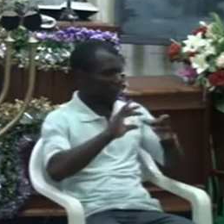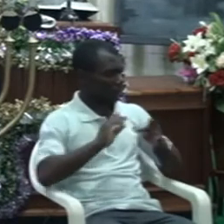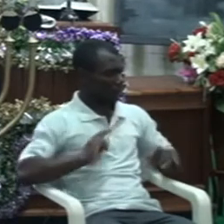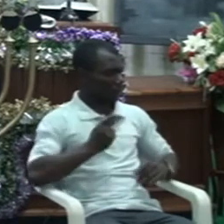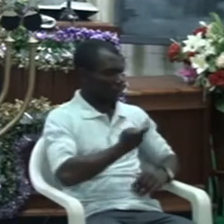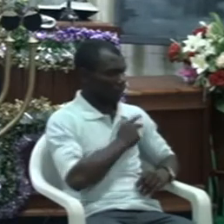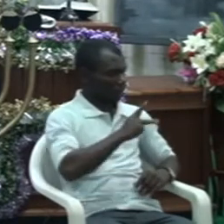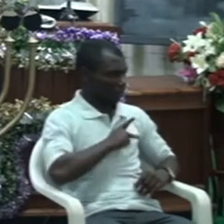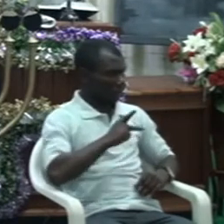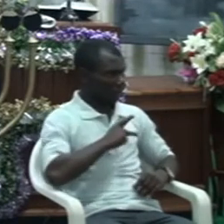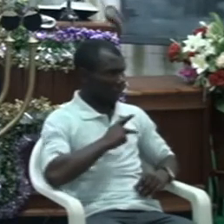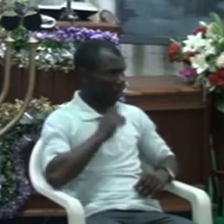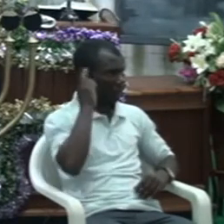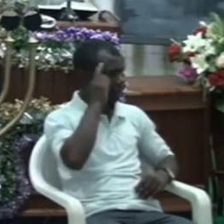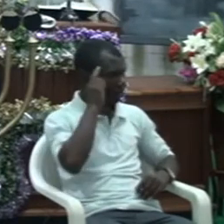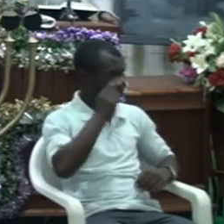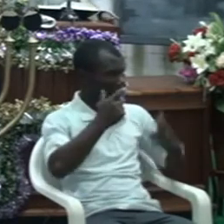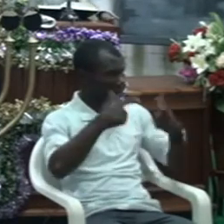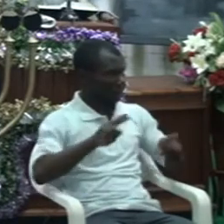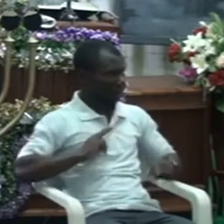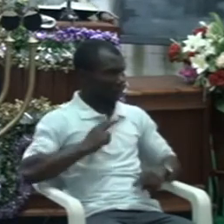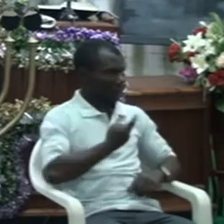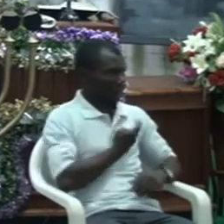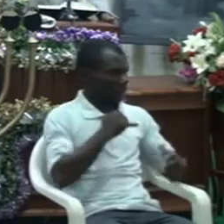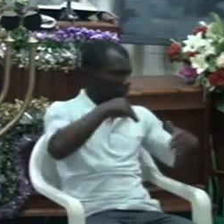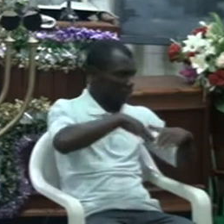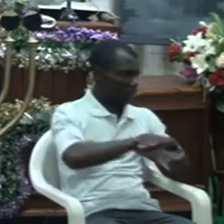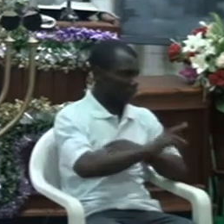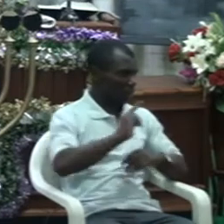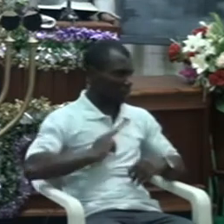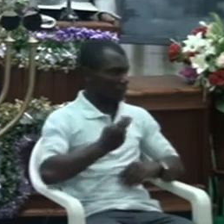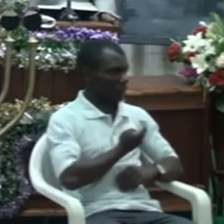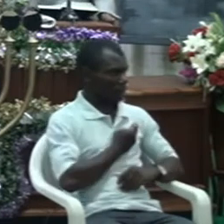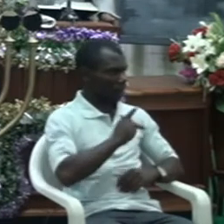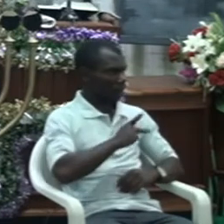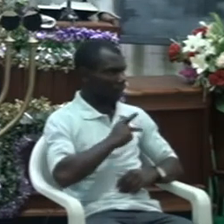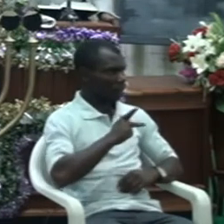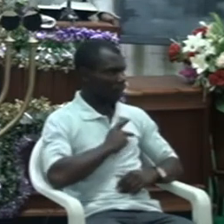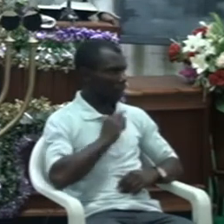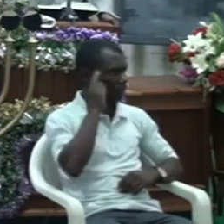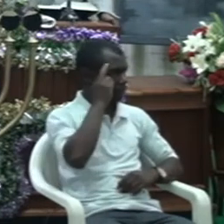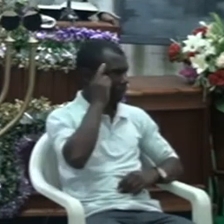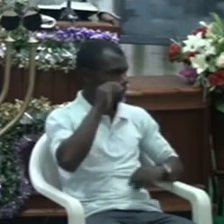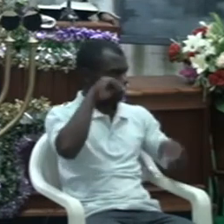Quand nous injectons notre propre pensée dans la parole,